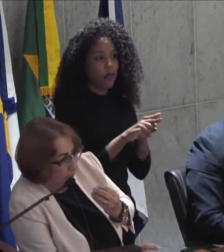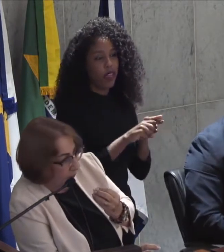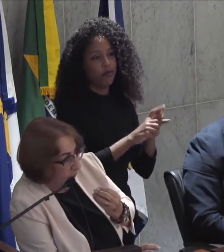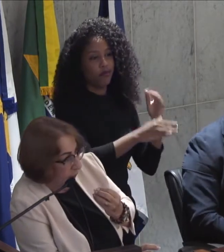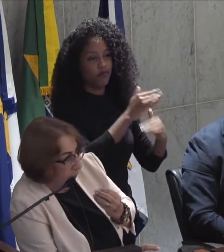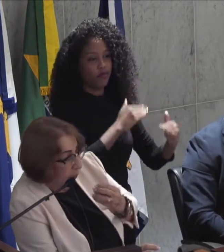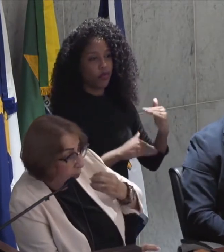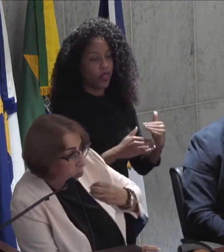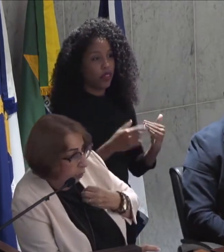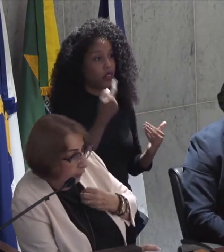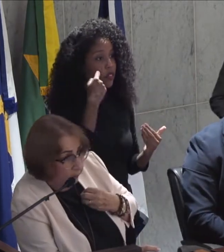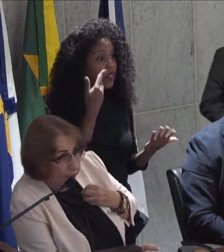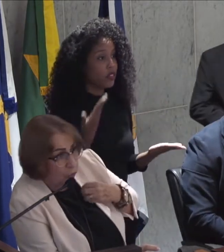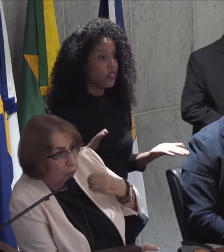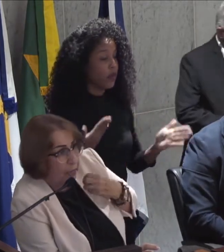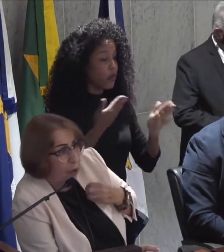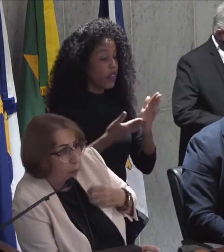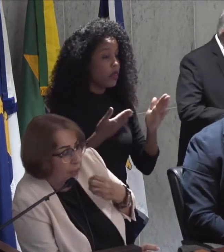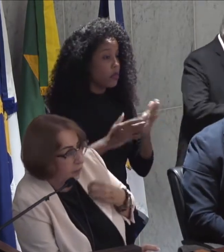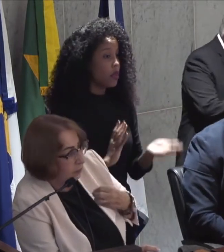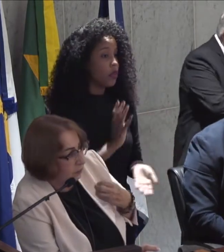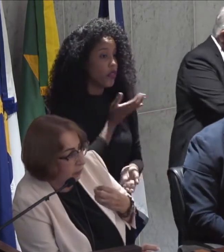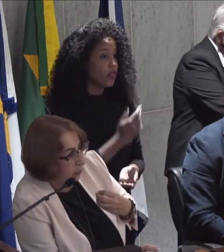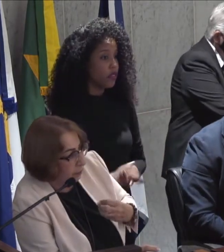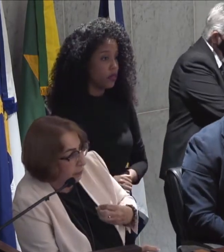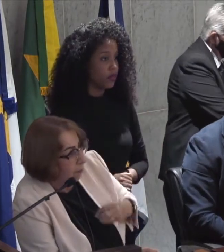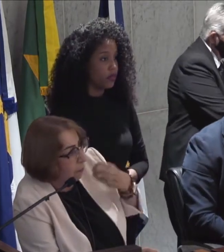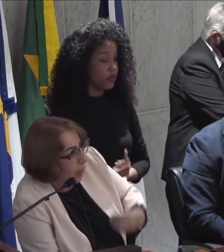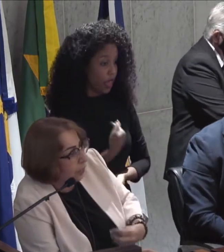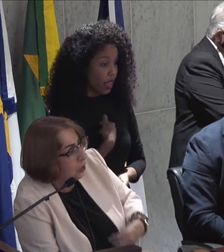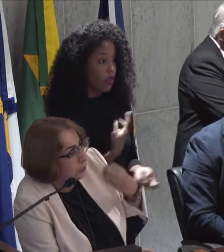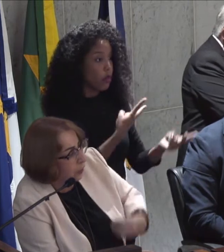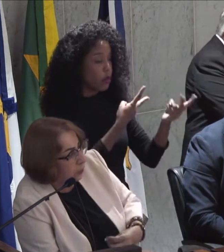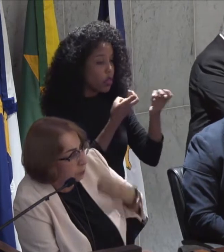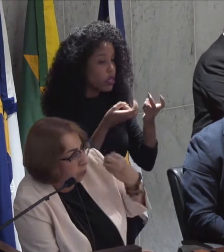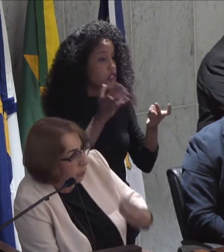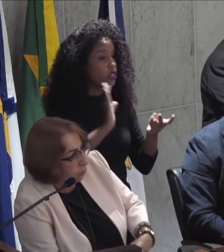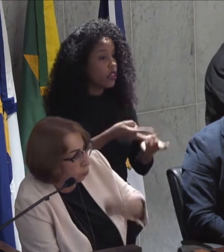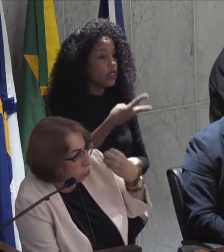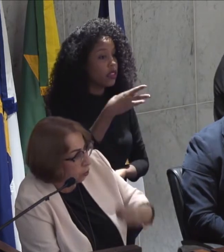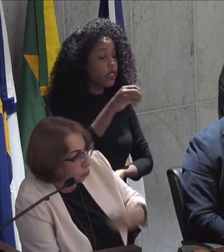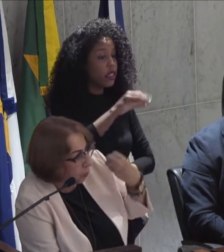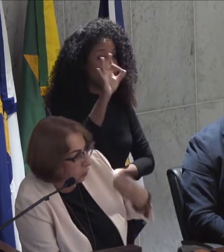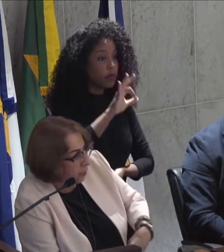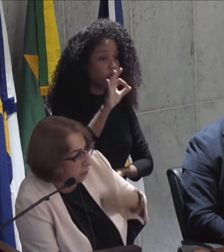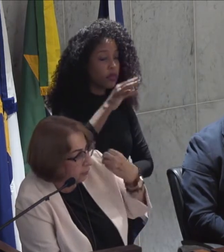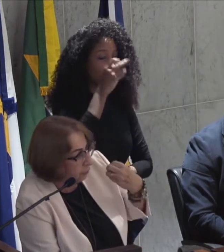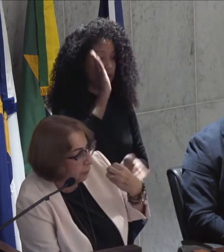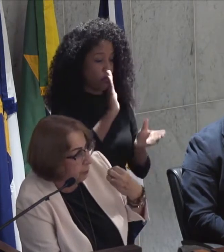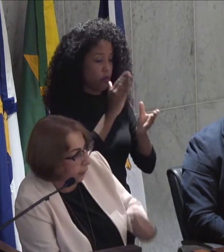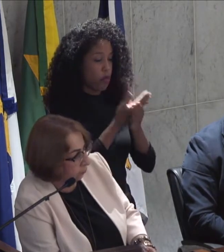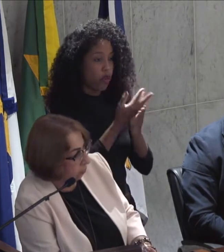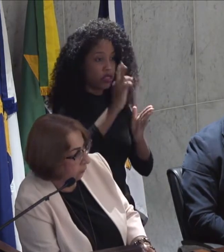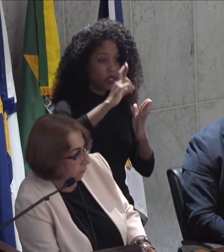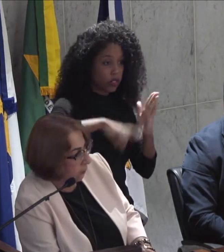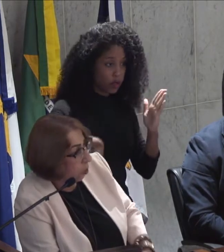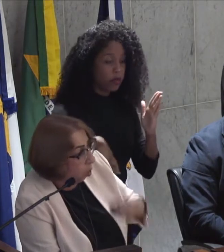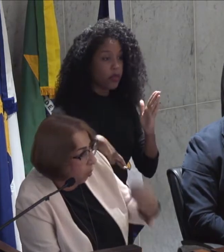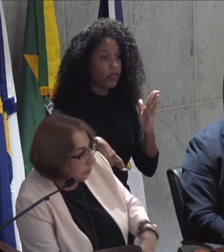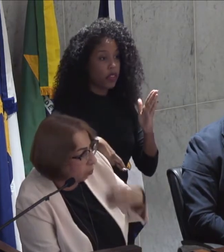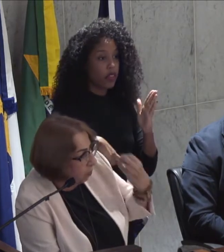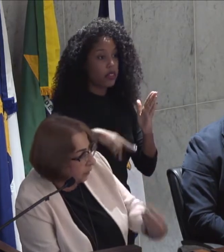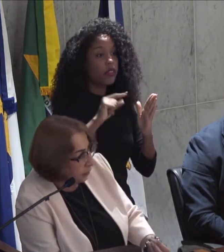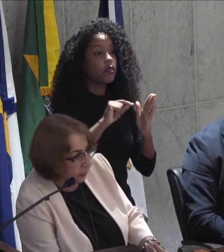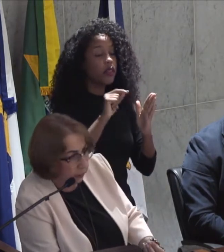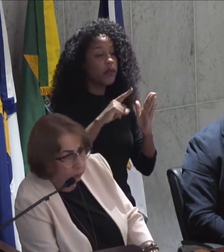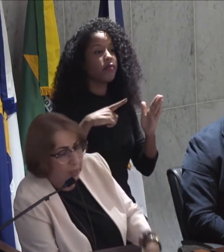desumana. Por conta disso, eu presenciei mais de 30% dos nossos processos de indeferimentos com